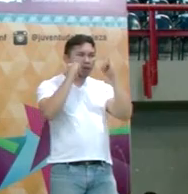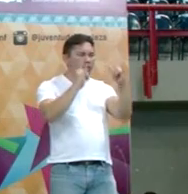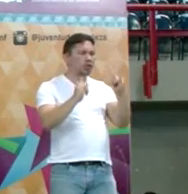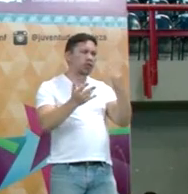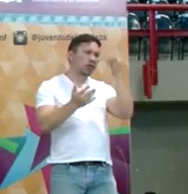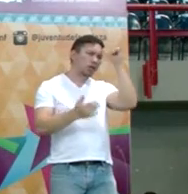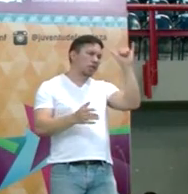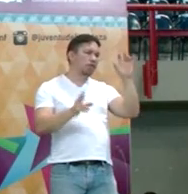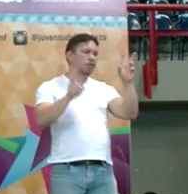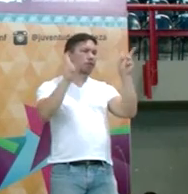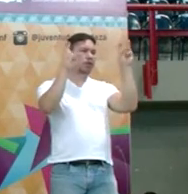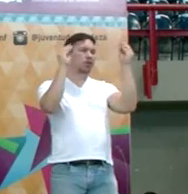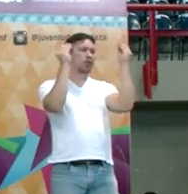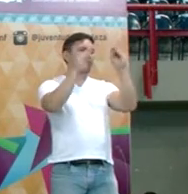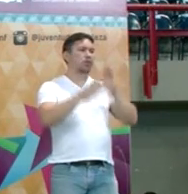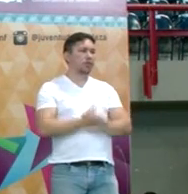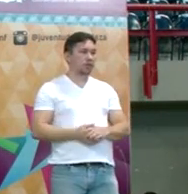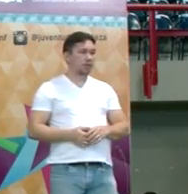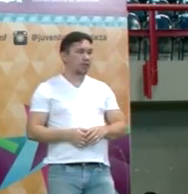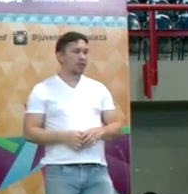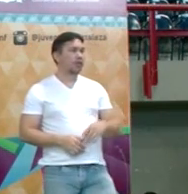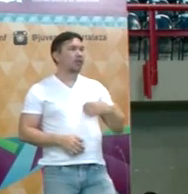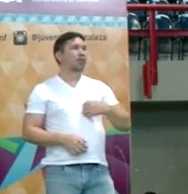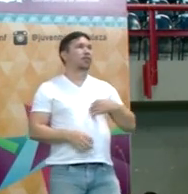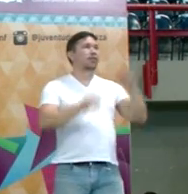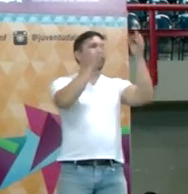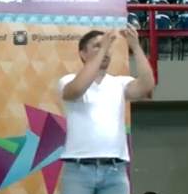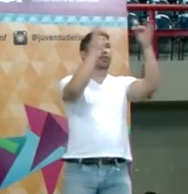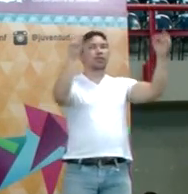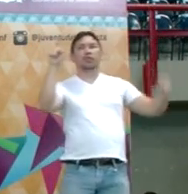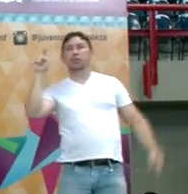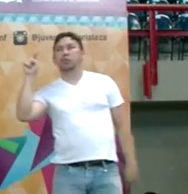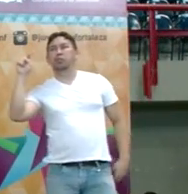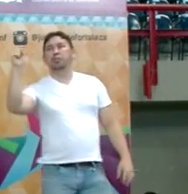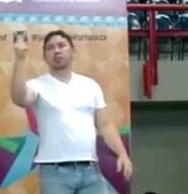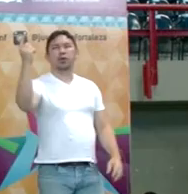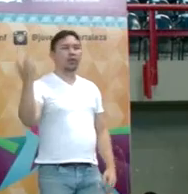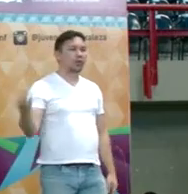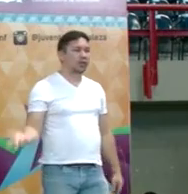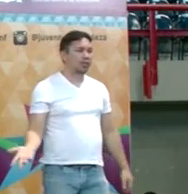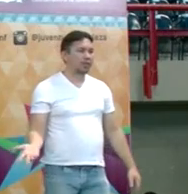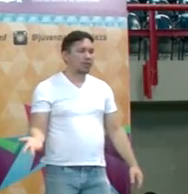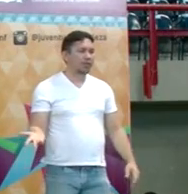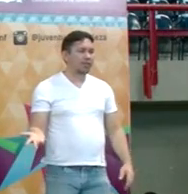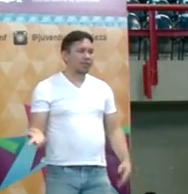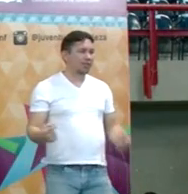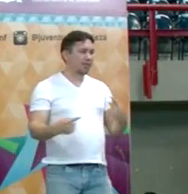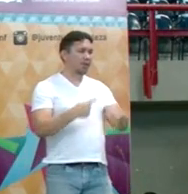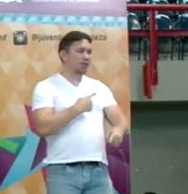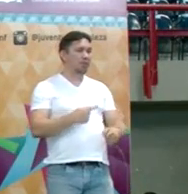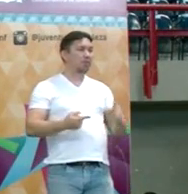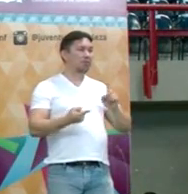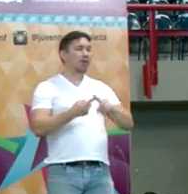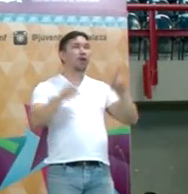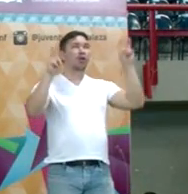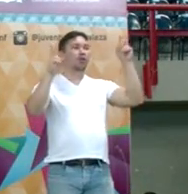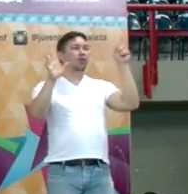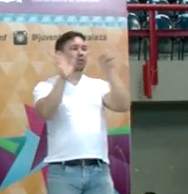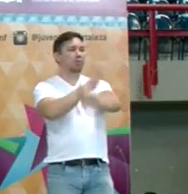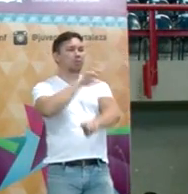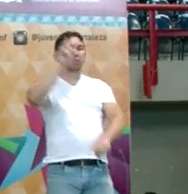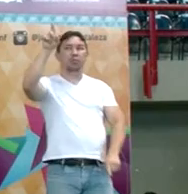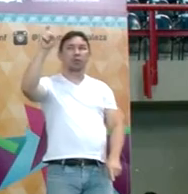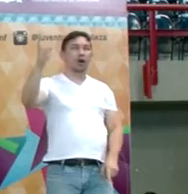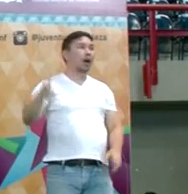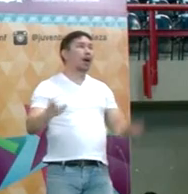Tem outro aluno que vai botar ponto final em título e a frase não tem verbo. Tem aluno que vai fazer pergunta no título.